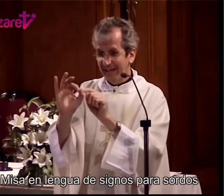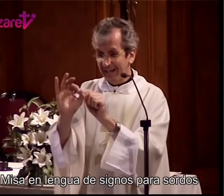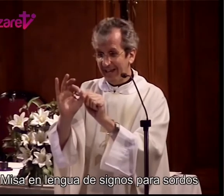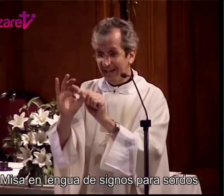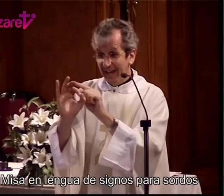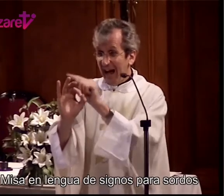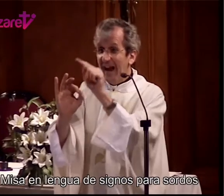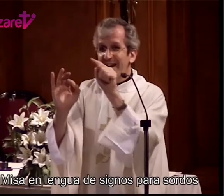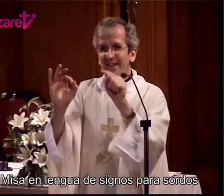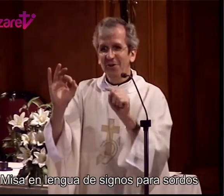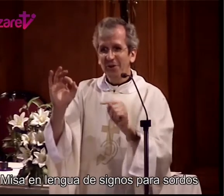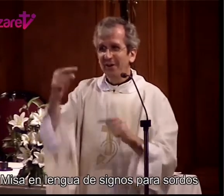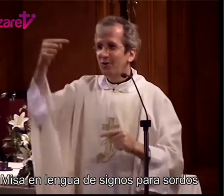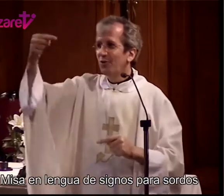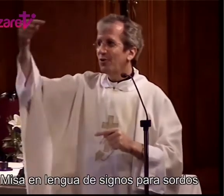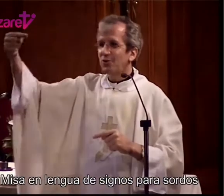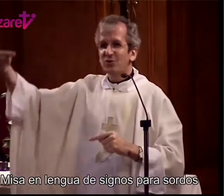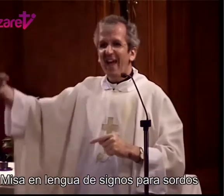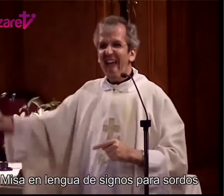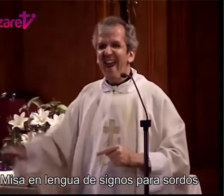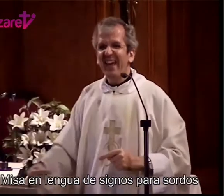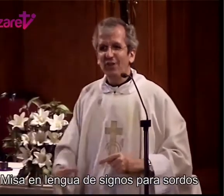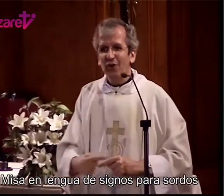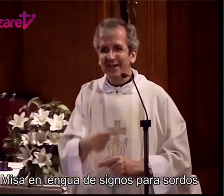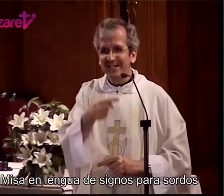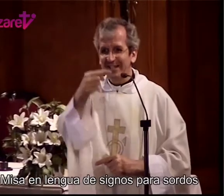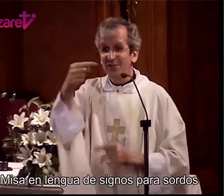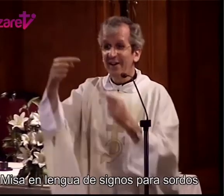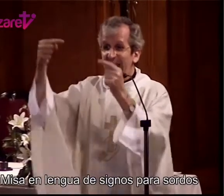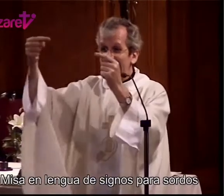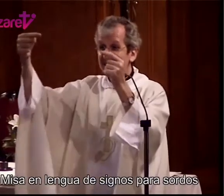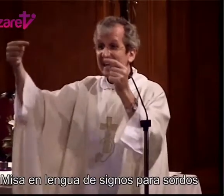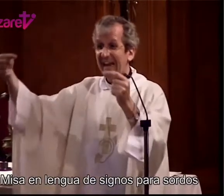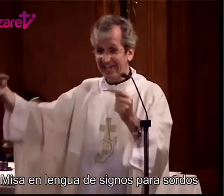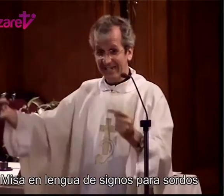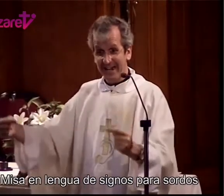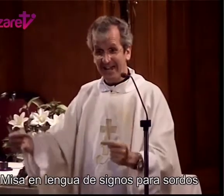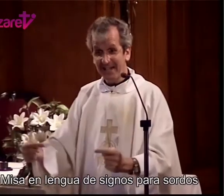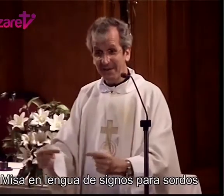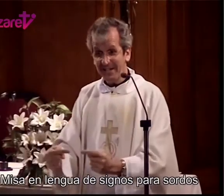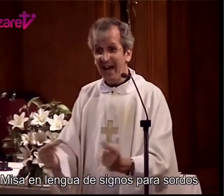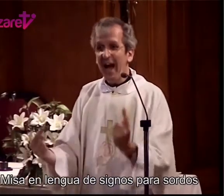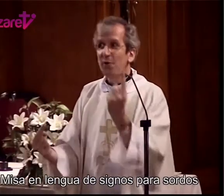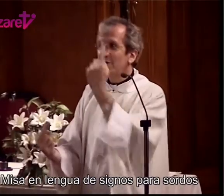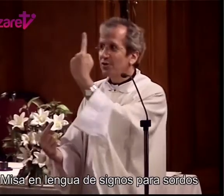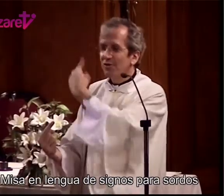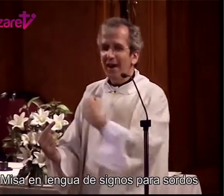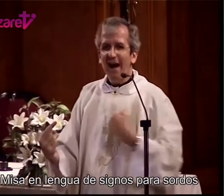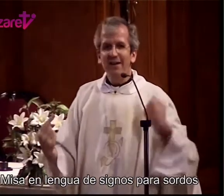tiene alrededor todos los electrones, que son las cargas negativas a nuestro